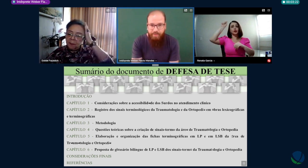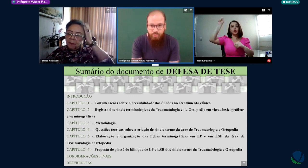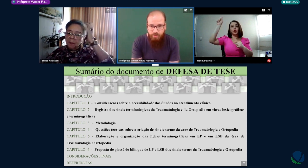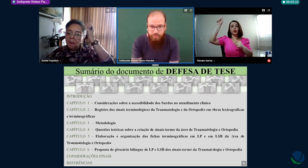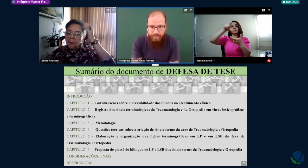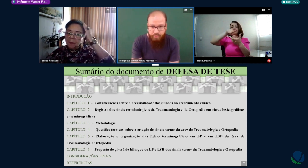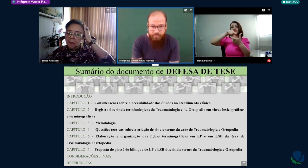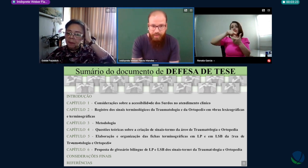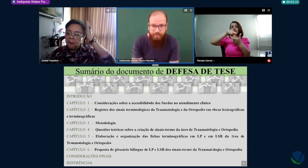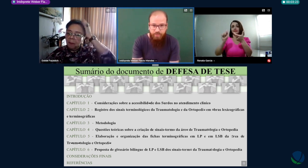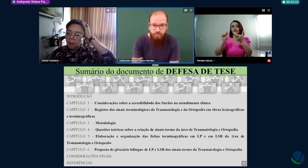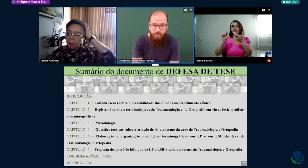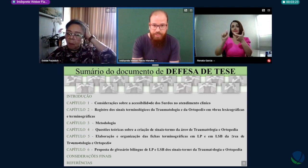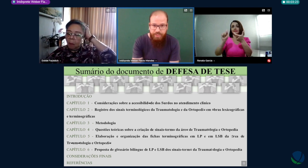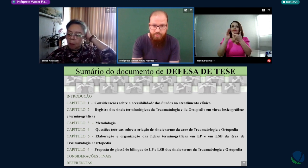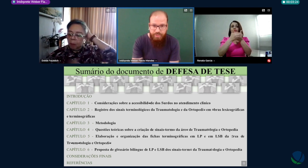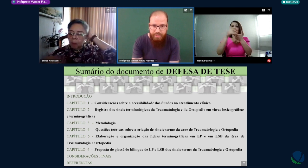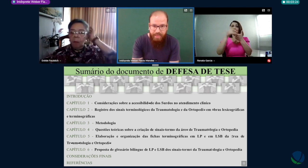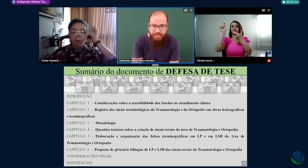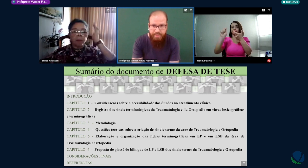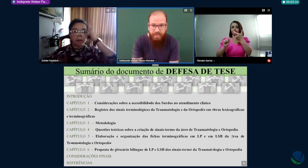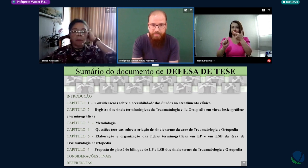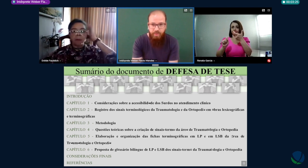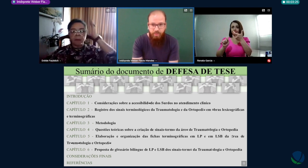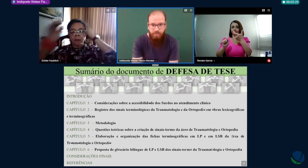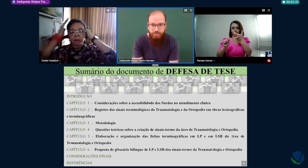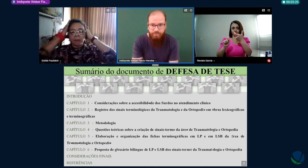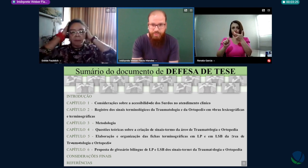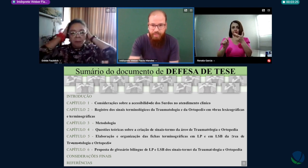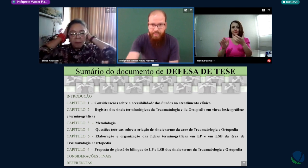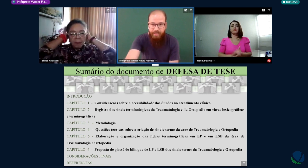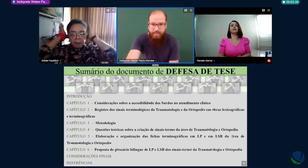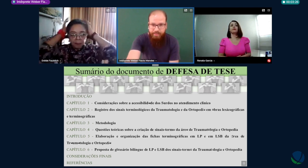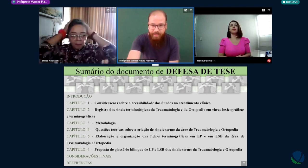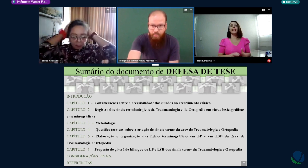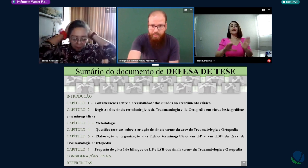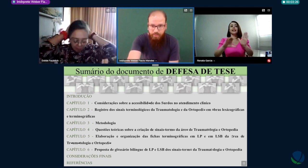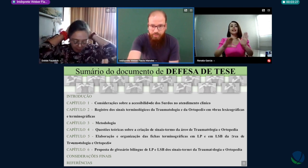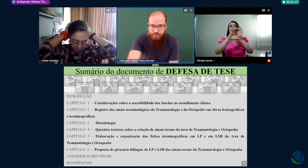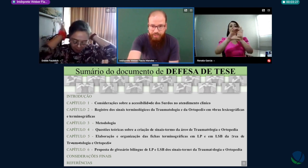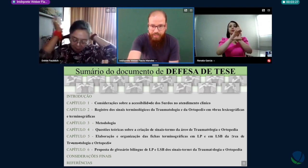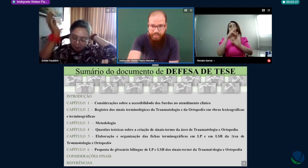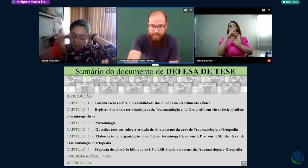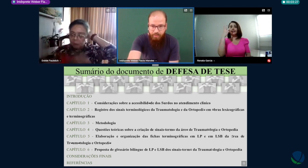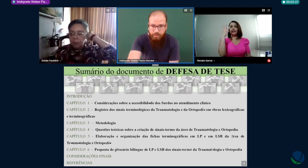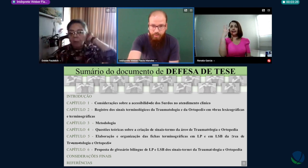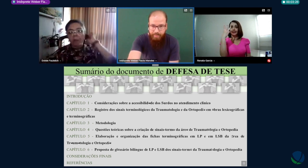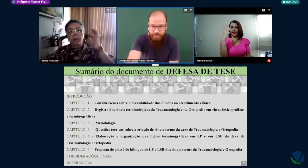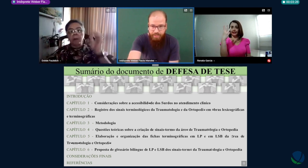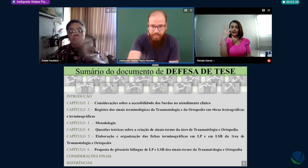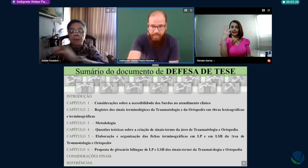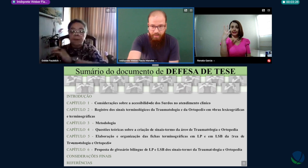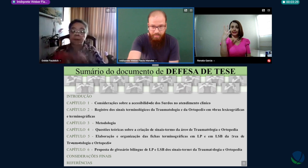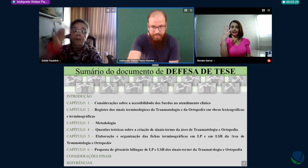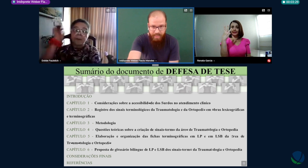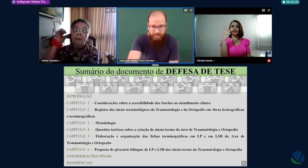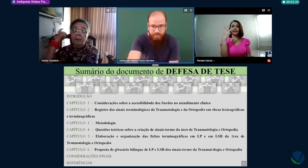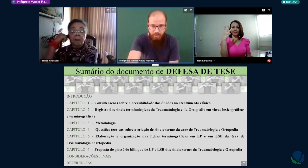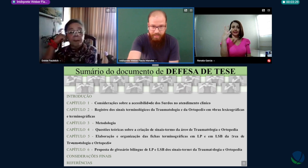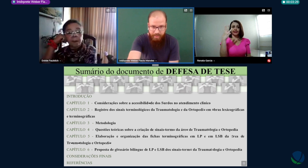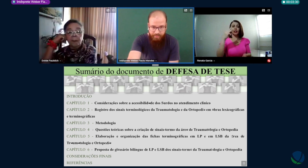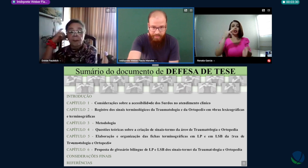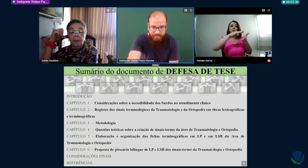No capítulo 2, eu falo sobre o registro dos sinais terminológicos da traumatologia e da ortopedia em